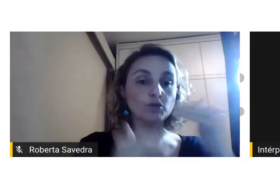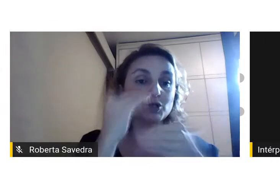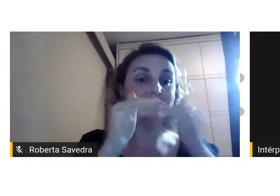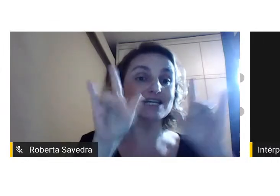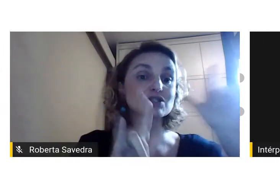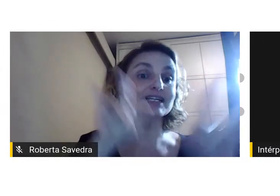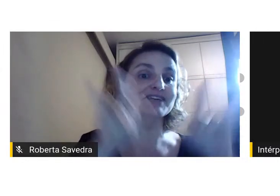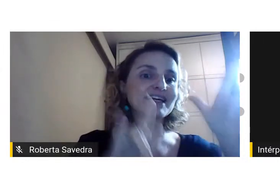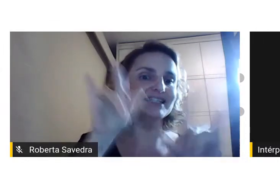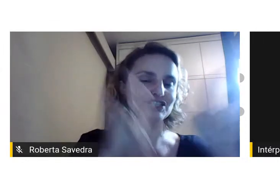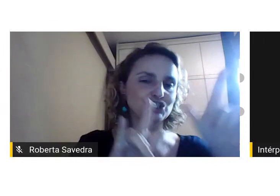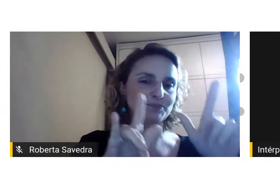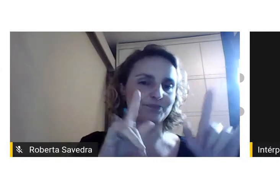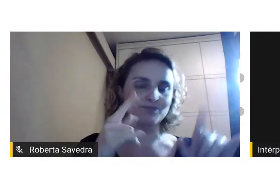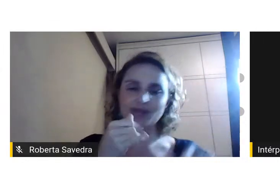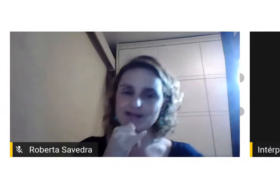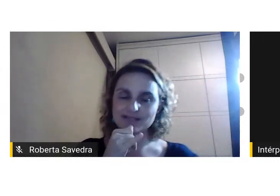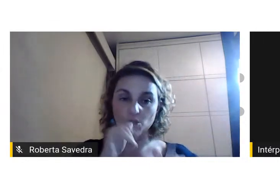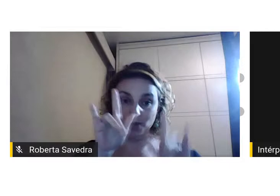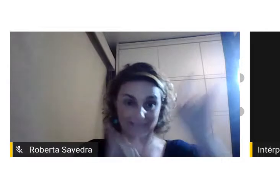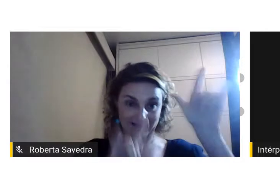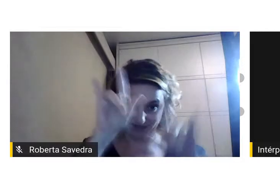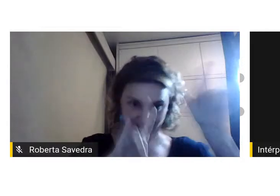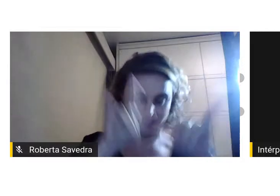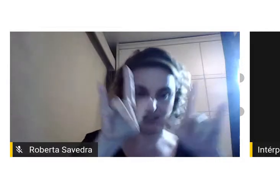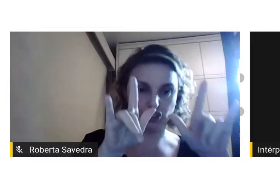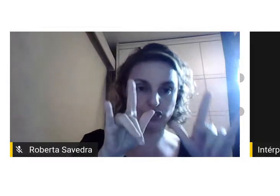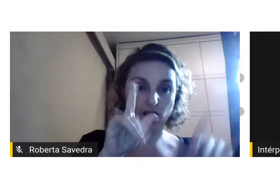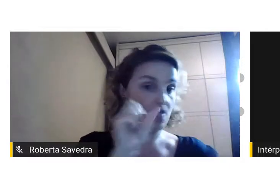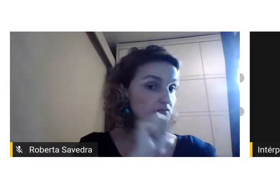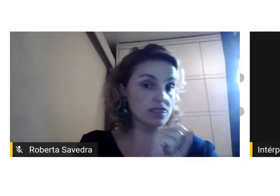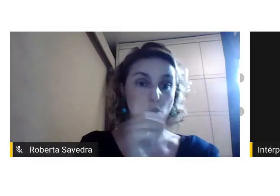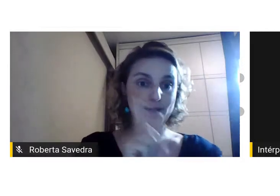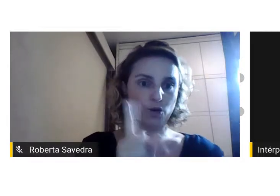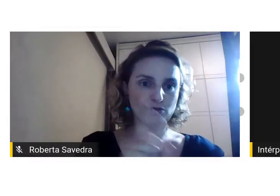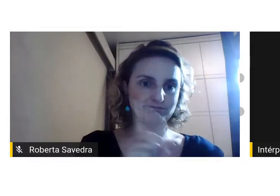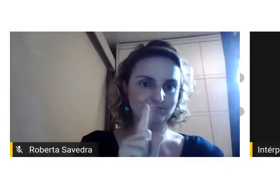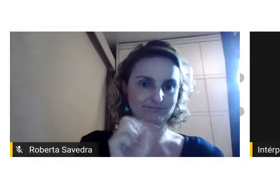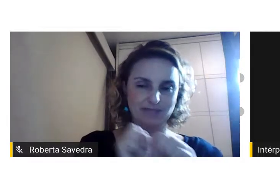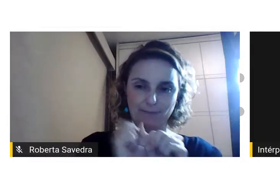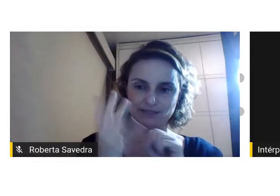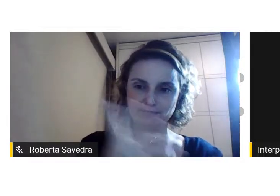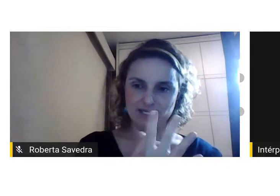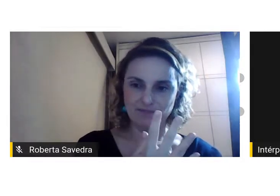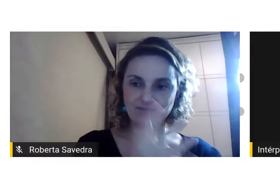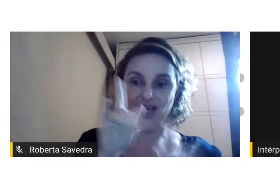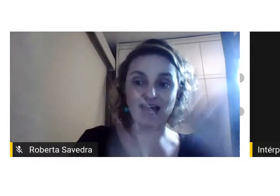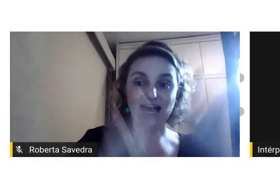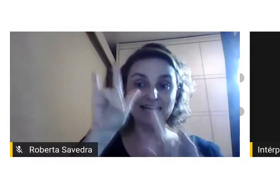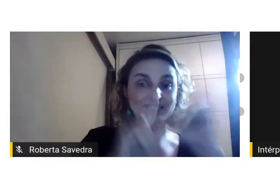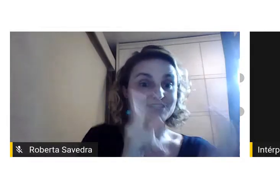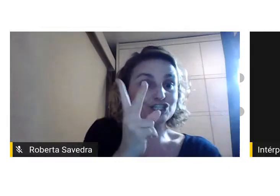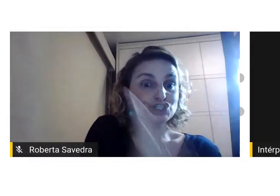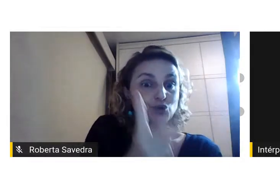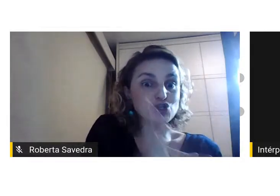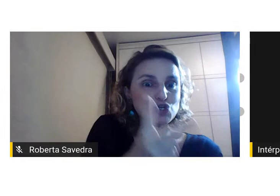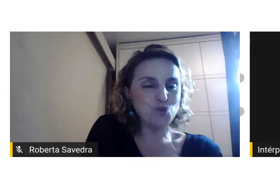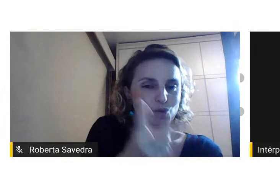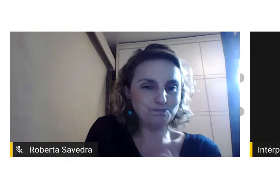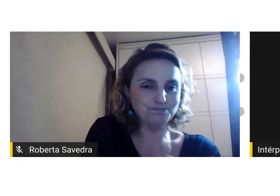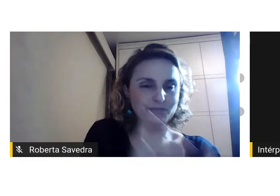intérprete roteiristas e diretores e diretores que trabalham todo o processo então por exemplo